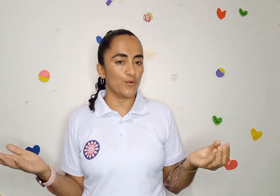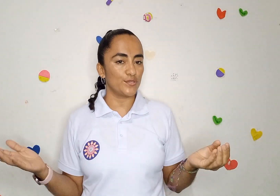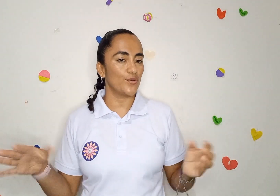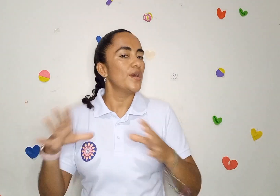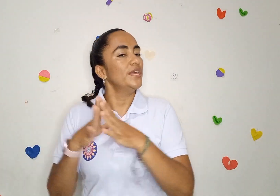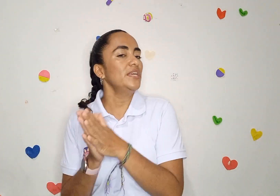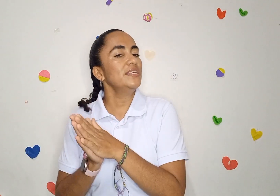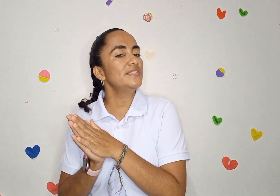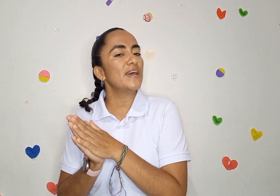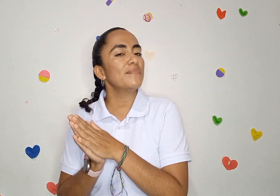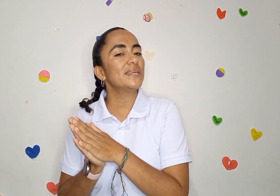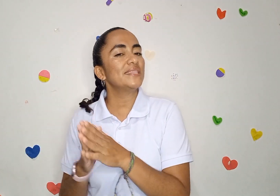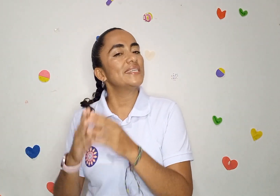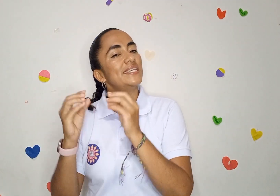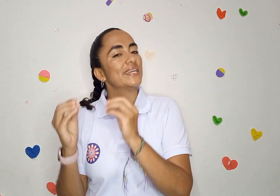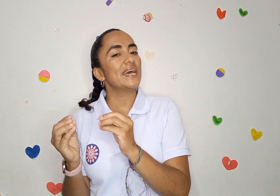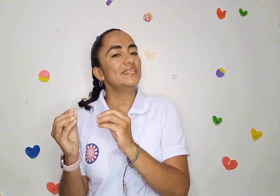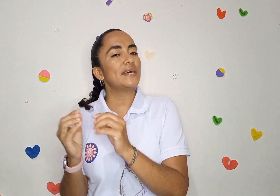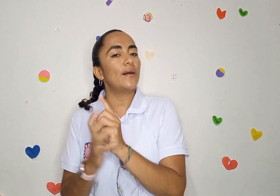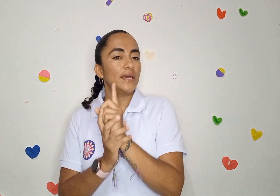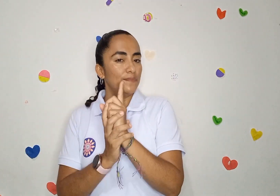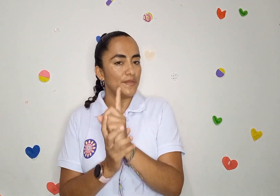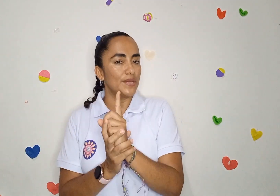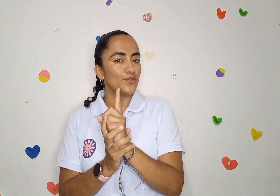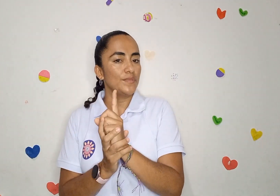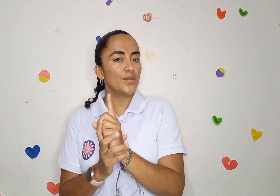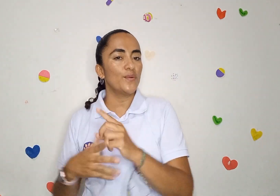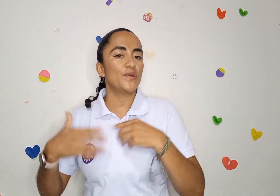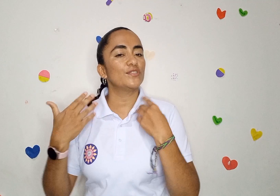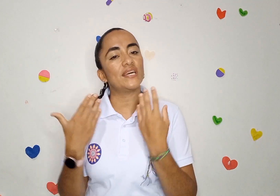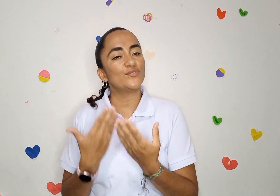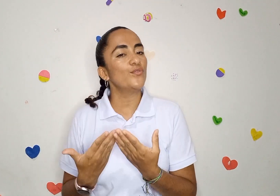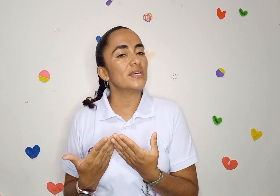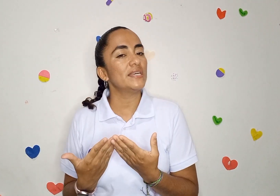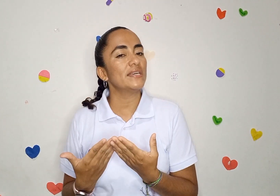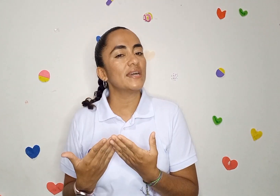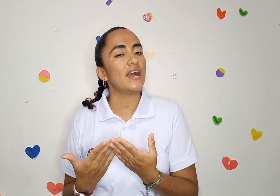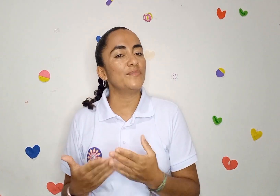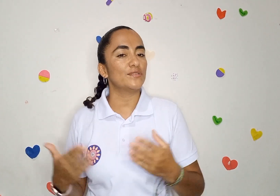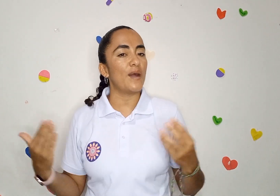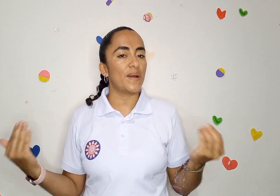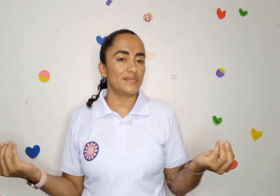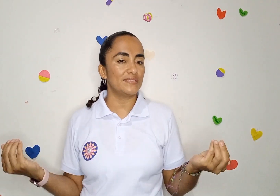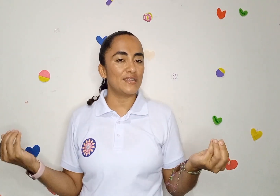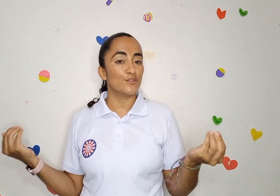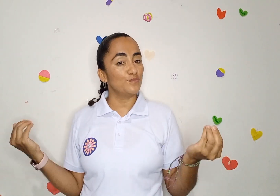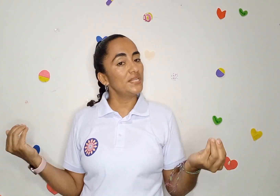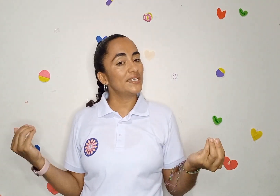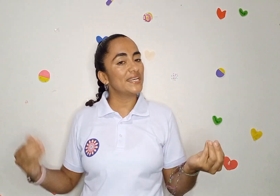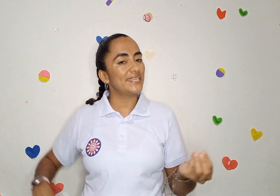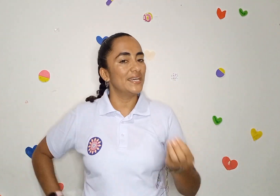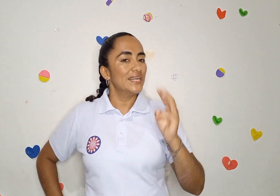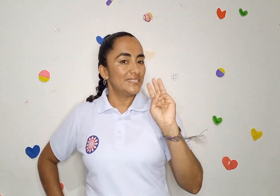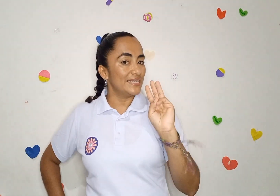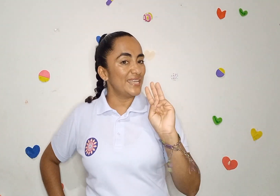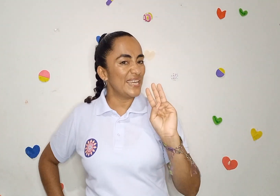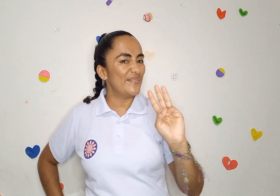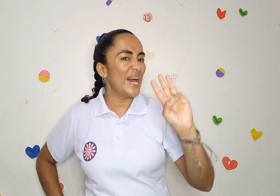agosto. Inicialmente se realizaba el 1er domingo, pero tras una serie de cambios a partir del 2013 se celebra